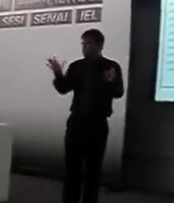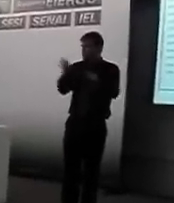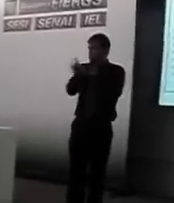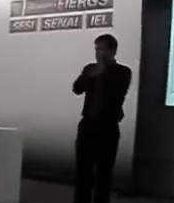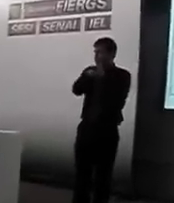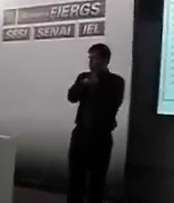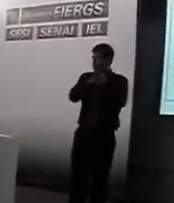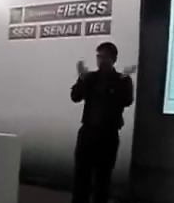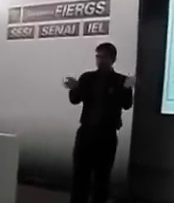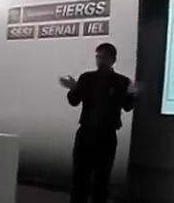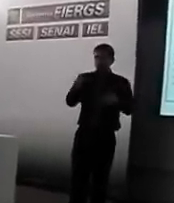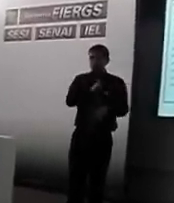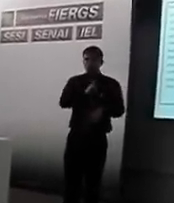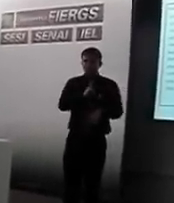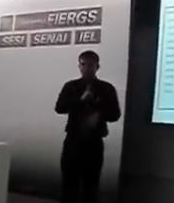consigo.